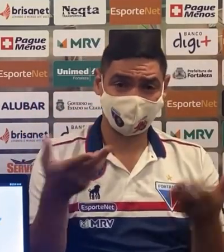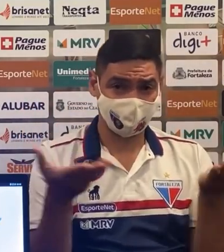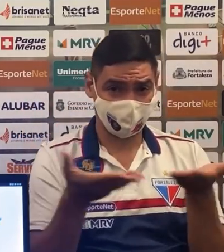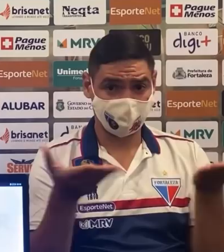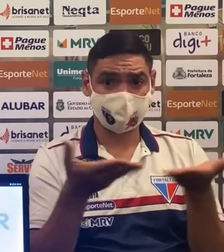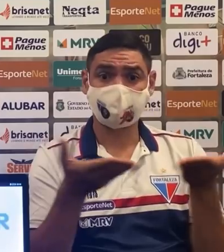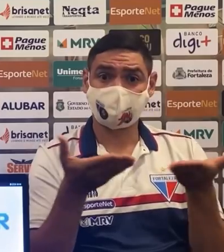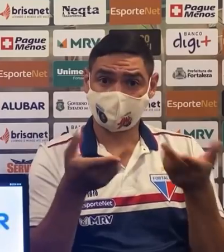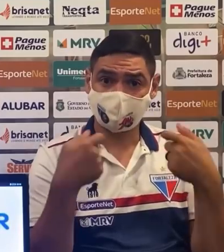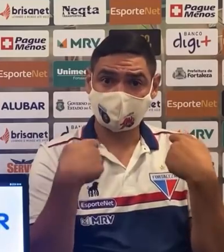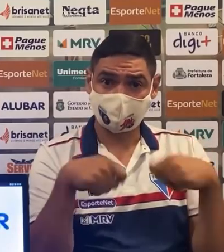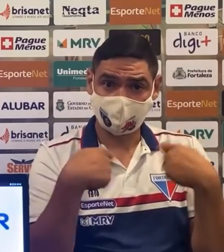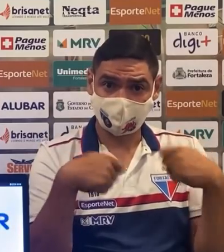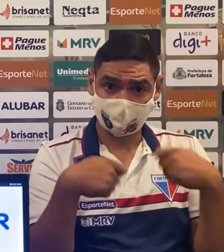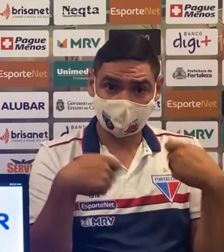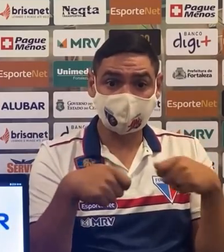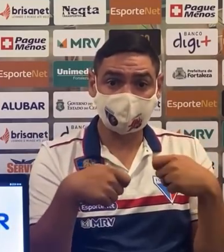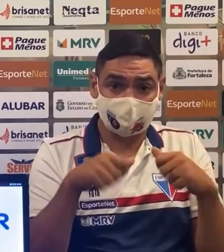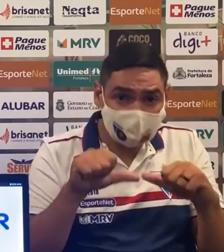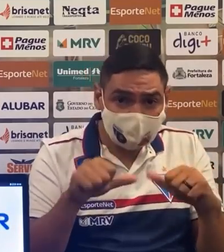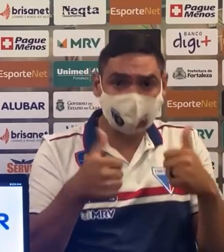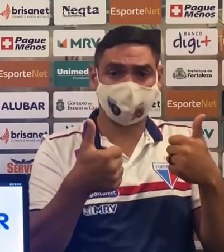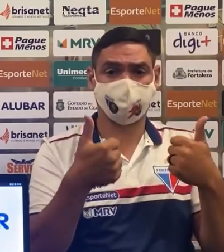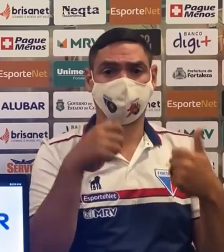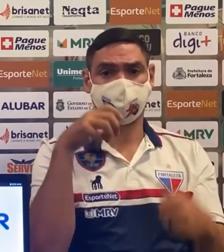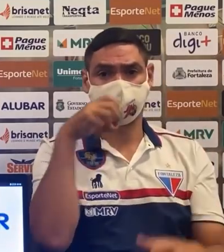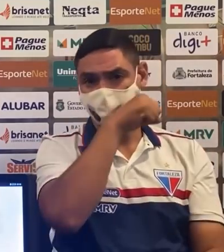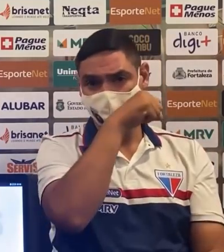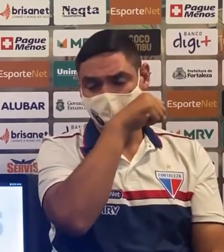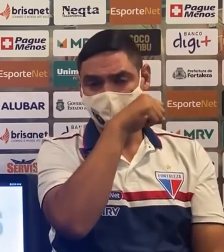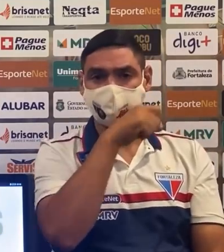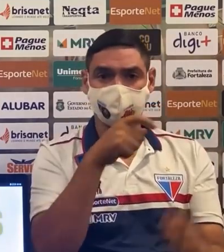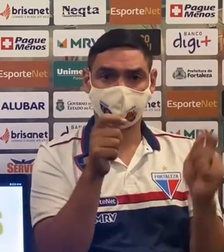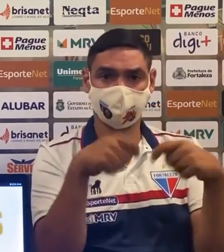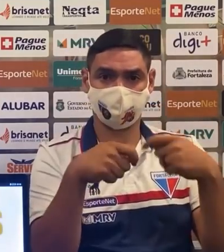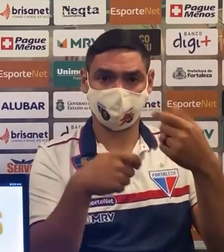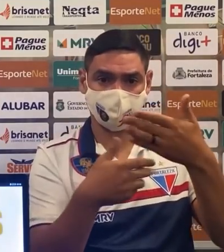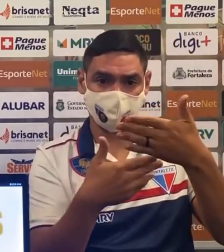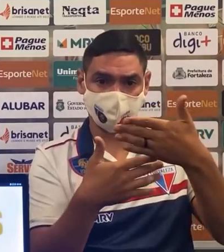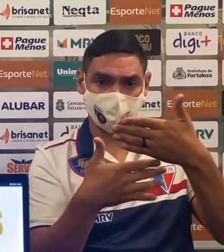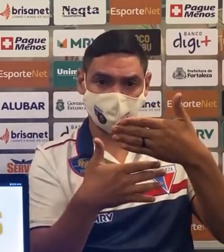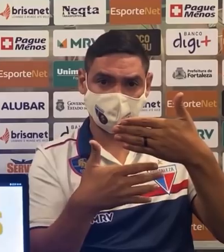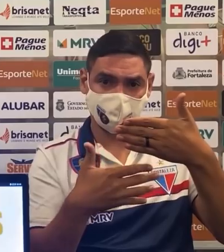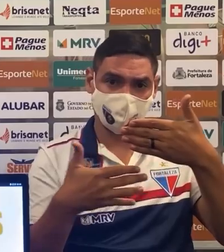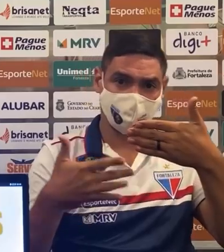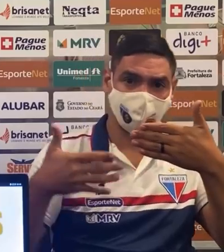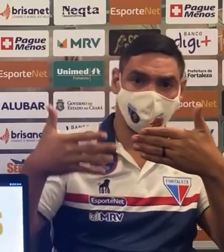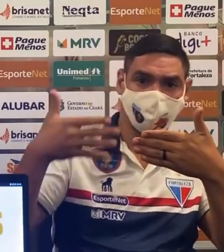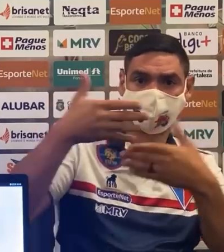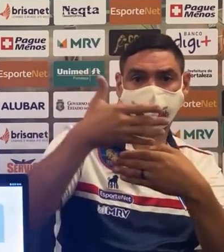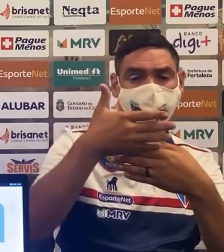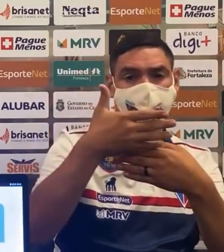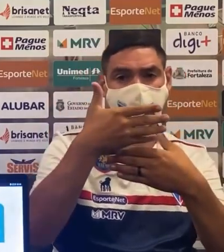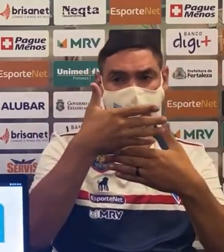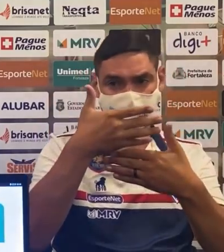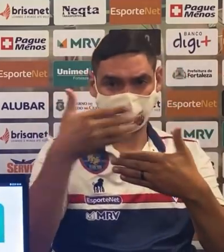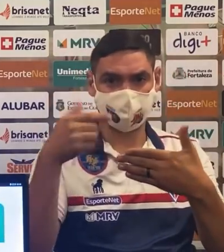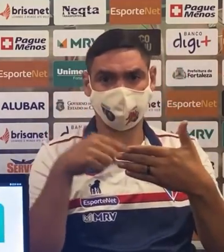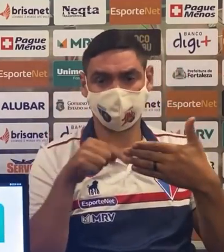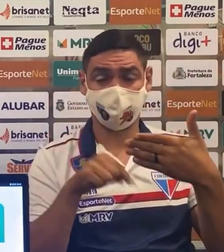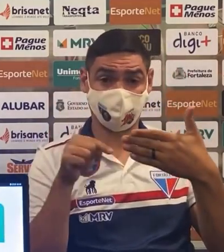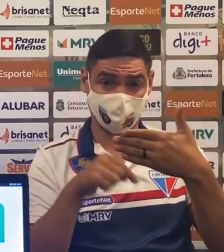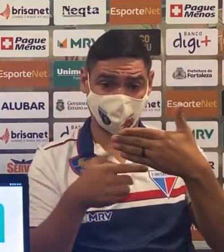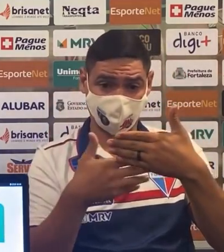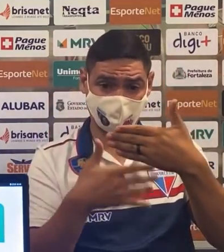e a gente precisa reagir o mais rápido possível para poder se afastar dessa zona aí, que é a zona